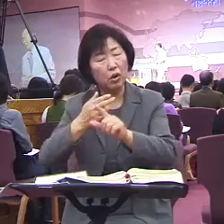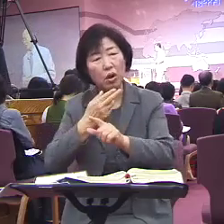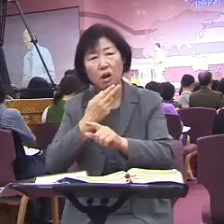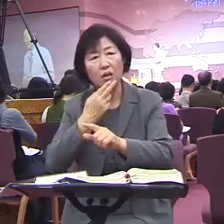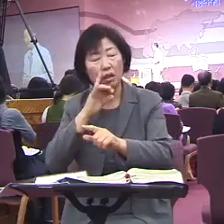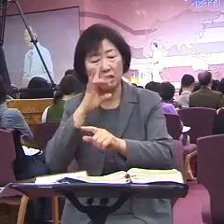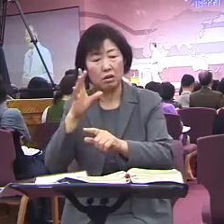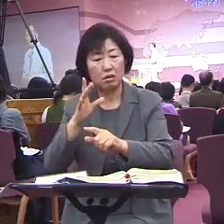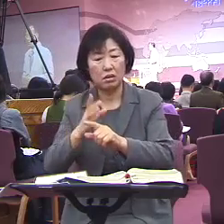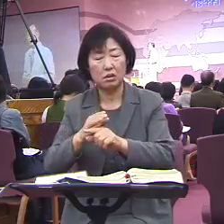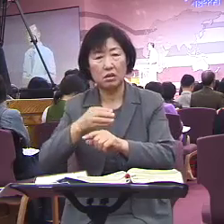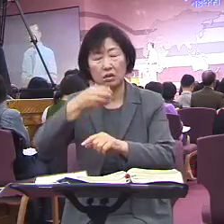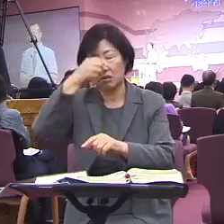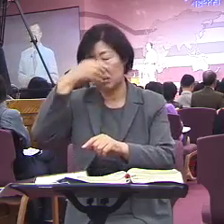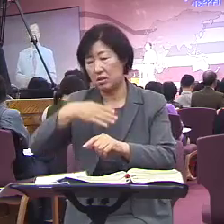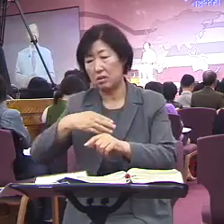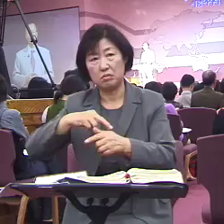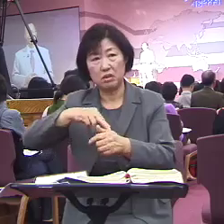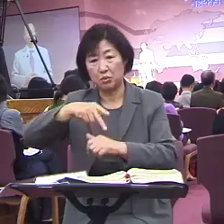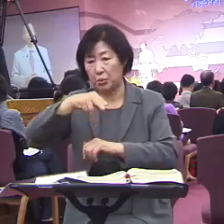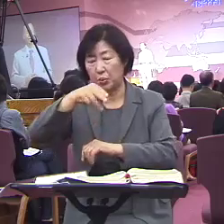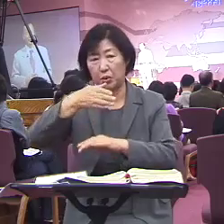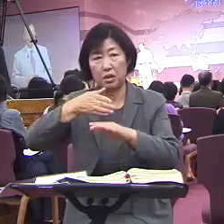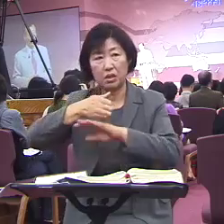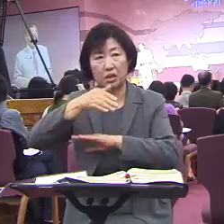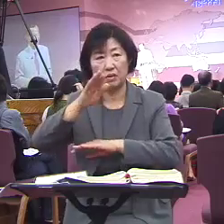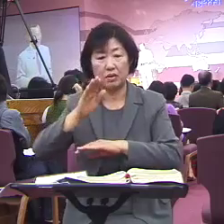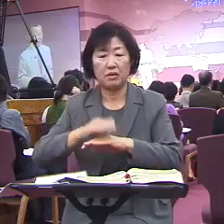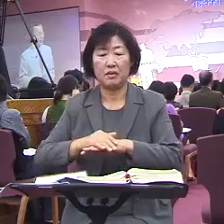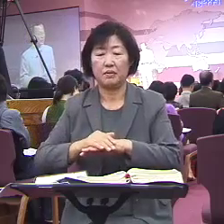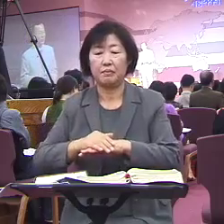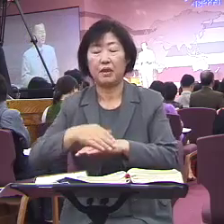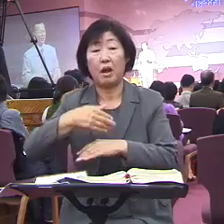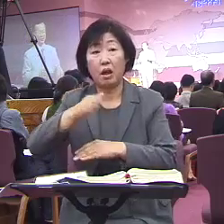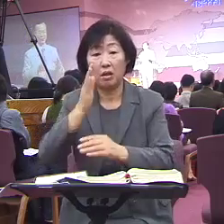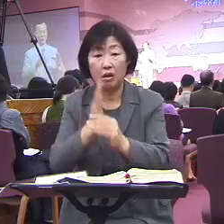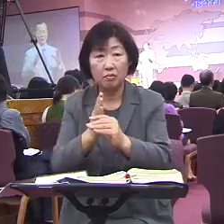지나간 것이었습니다. 근데 그 두 사람 다 가다가